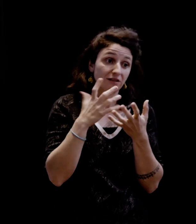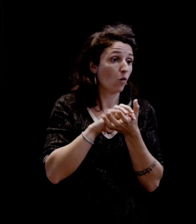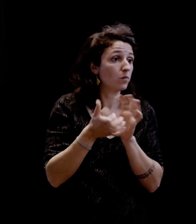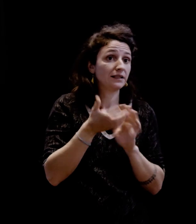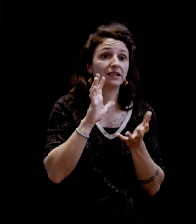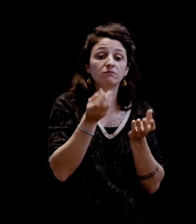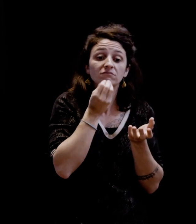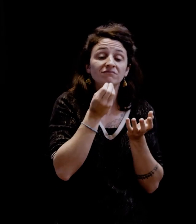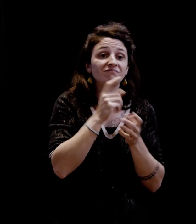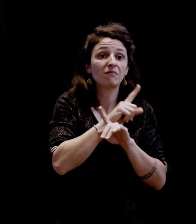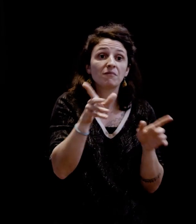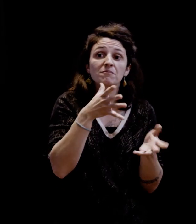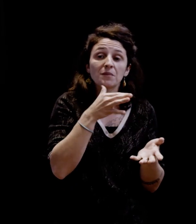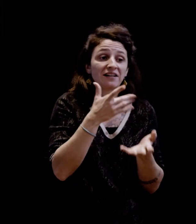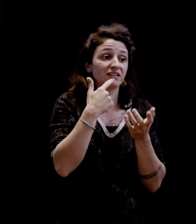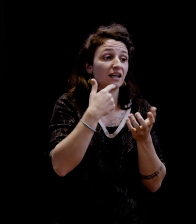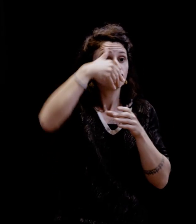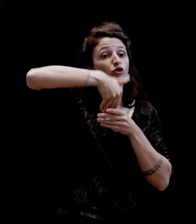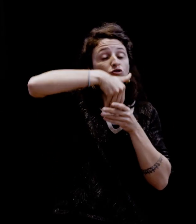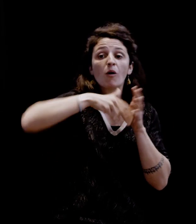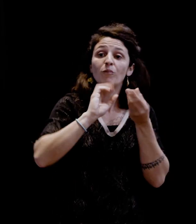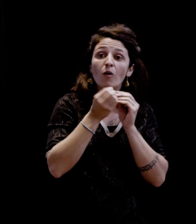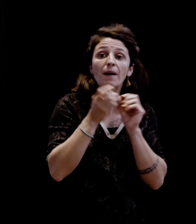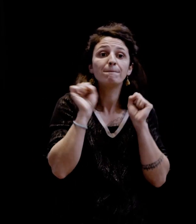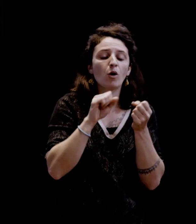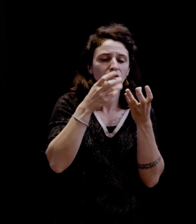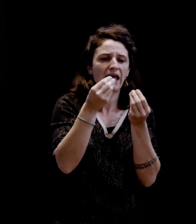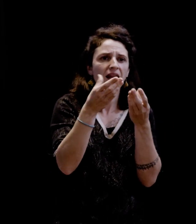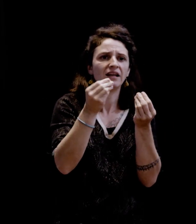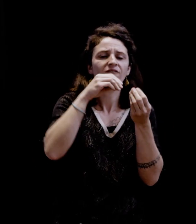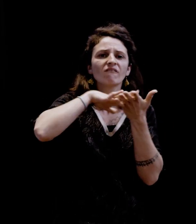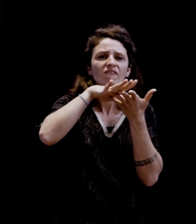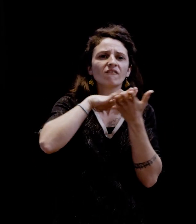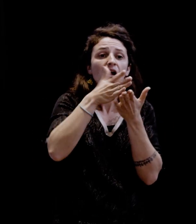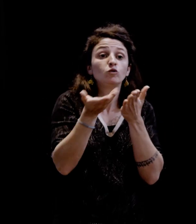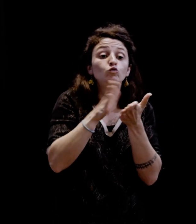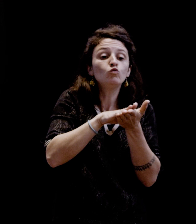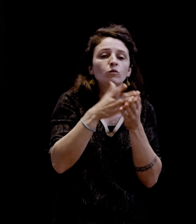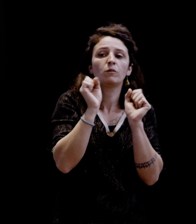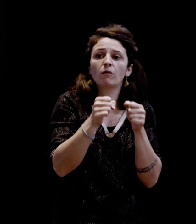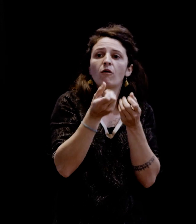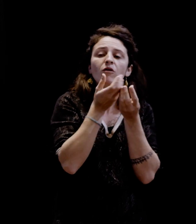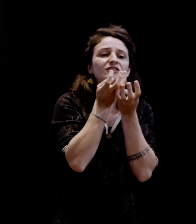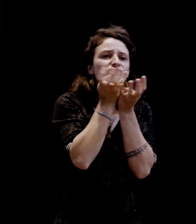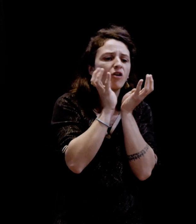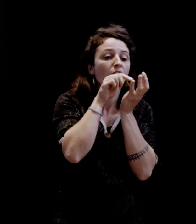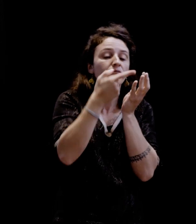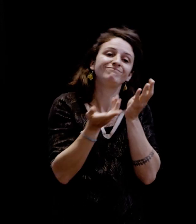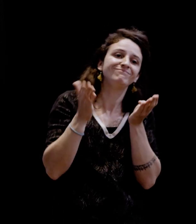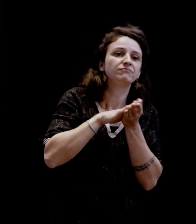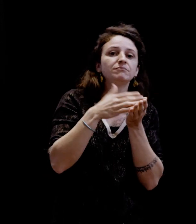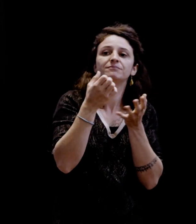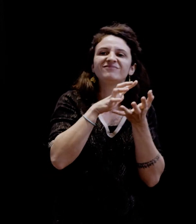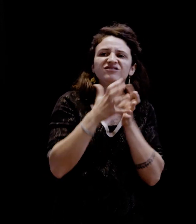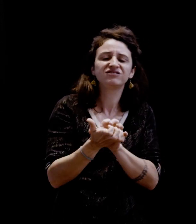on a une accumulation de salive et on a une accumulation de plaques dentaires et des complications dentaires, des caries et autres. On a ce reflux qui évidemment donne